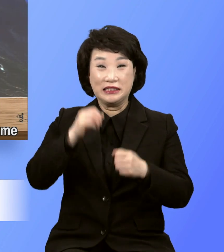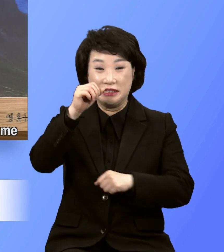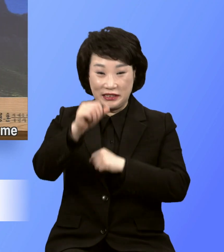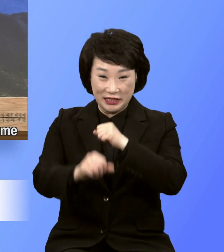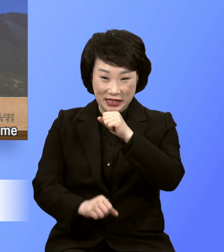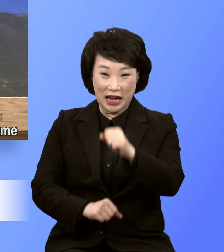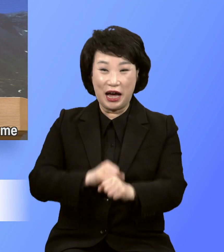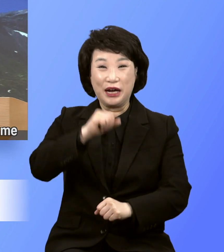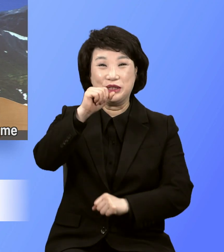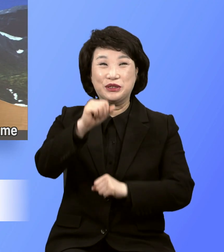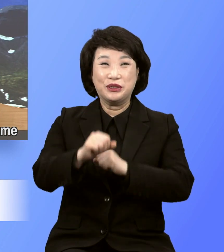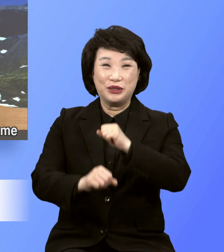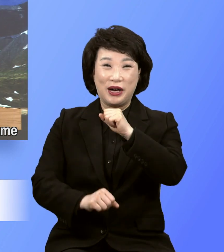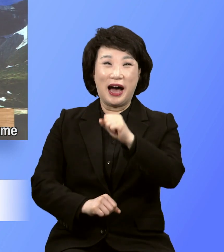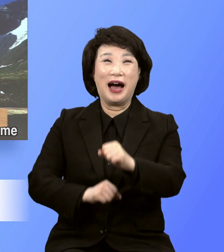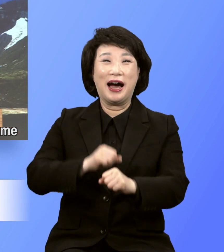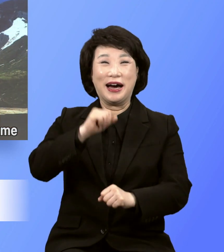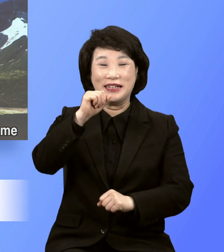나는